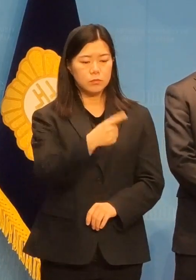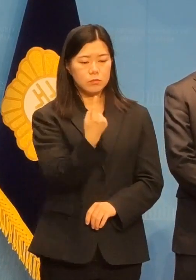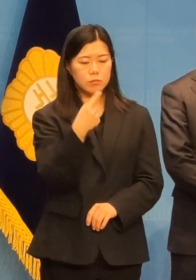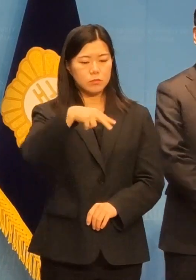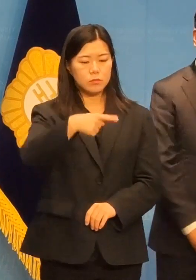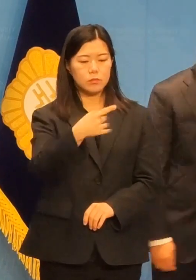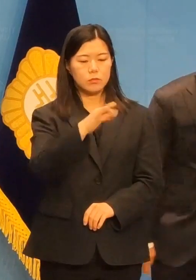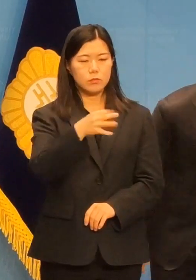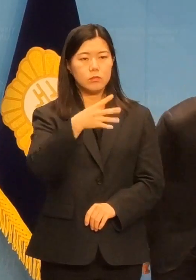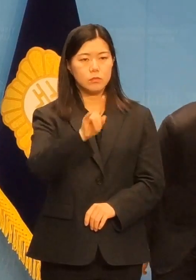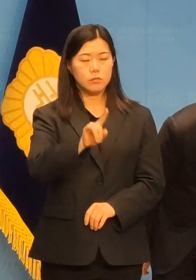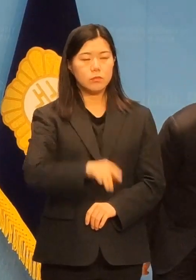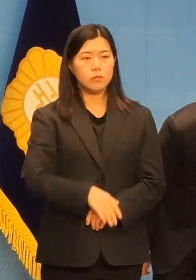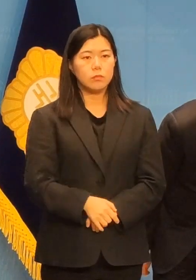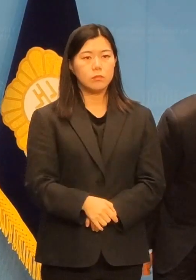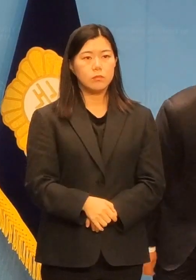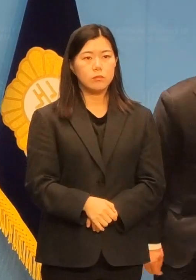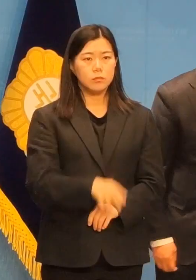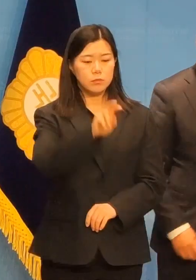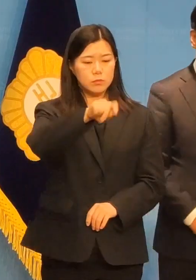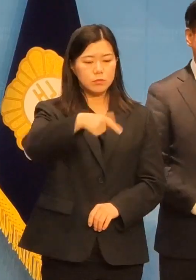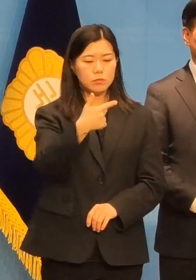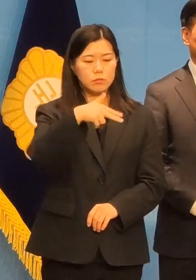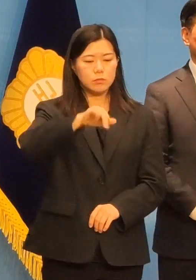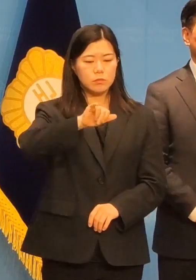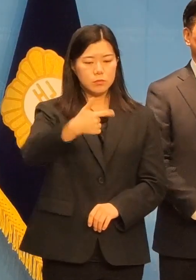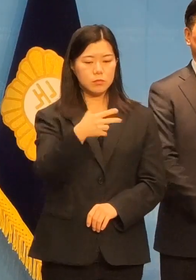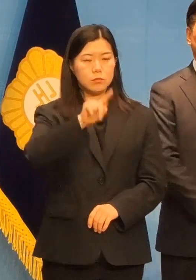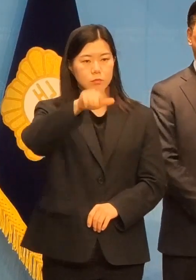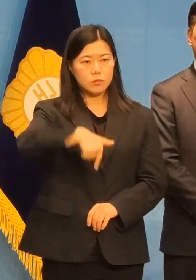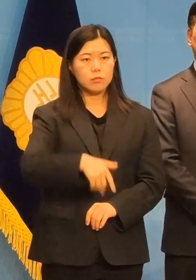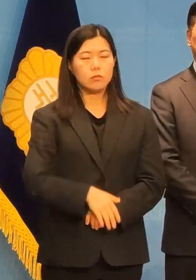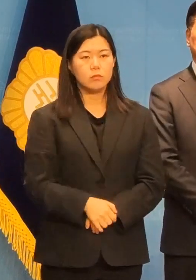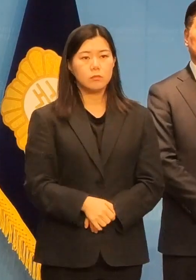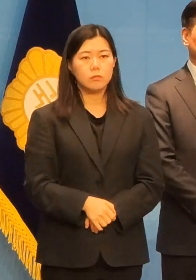조승래 의원님이십니다. 문진석 의원님이십니다.